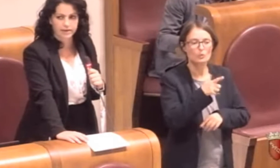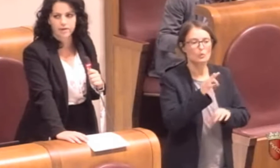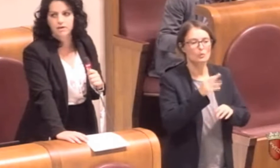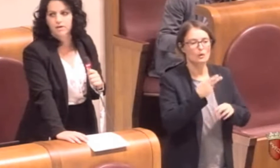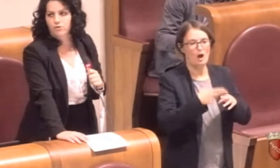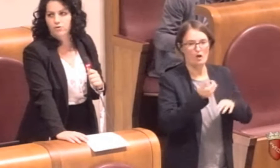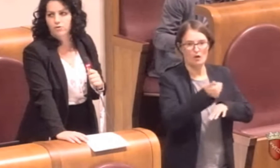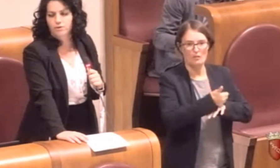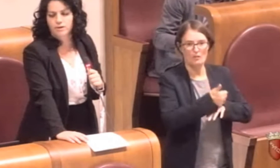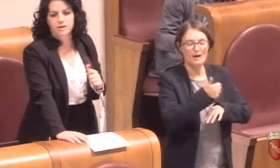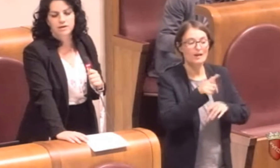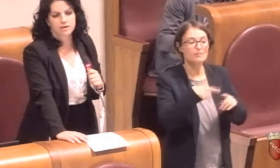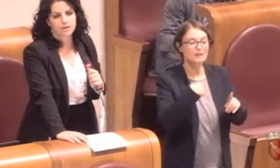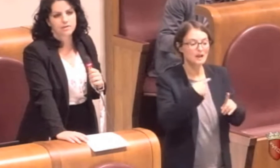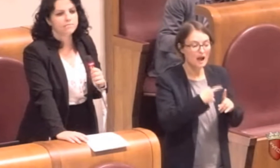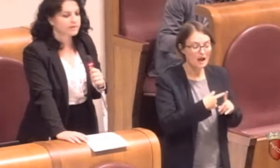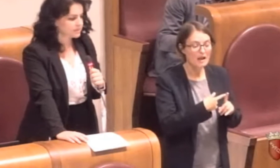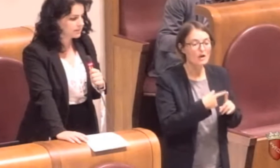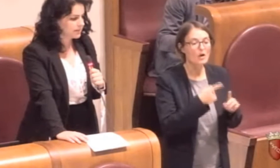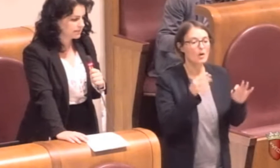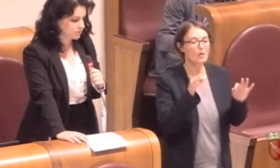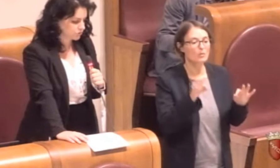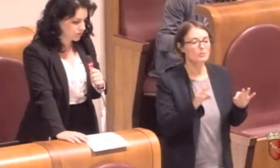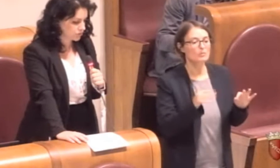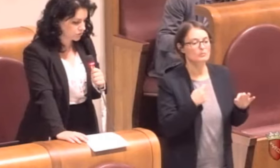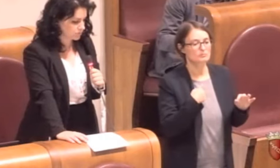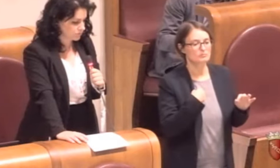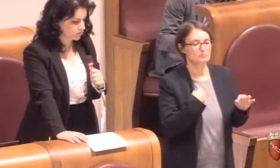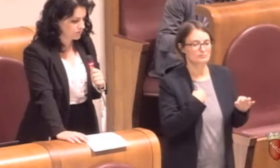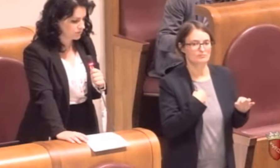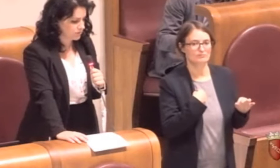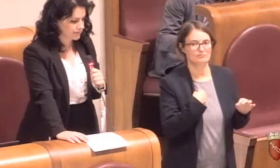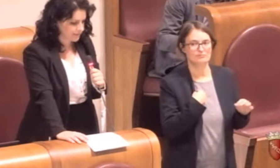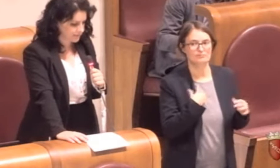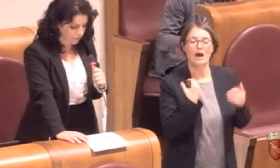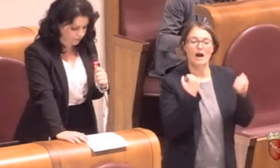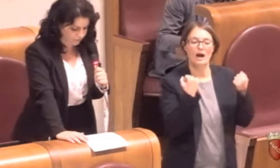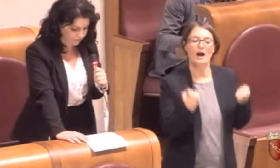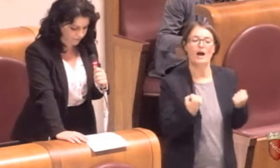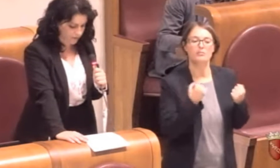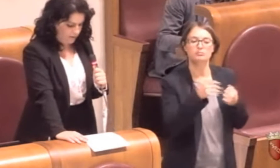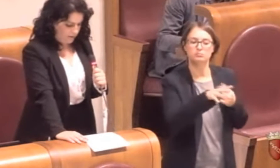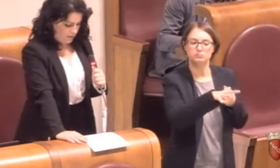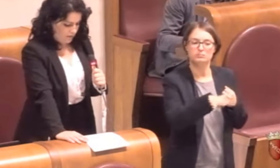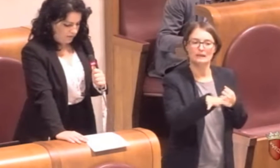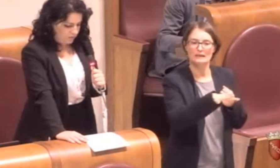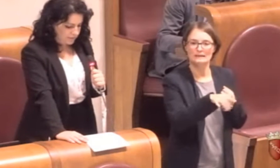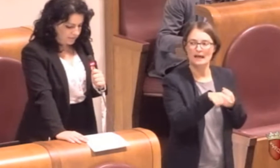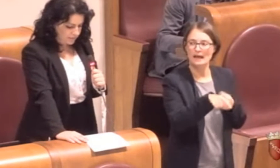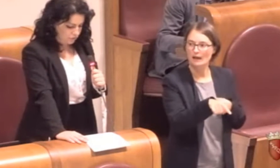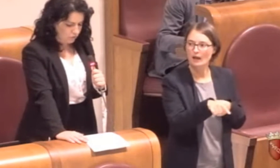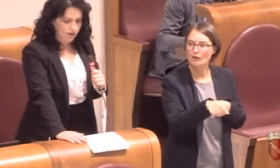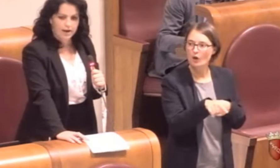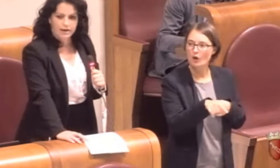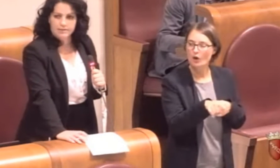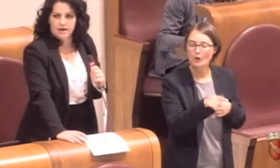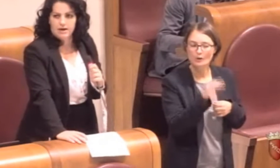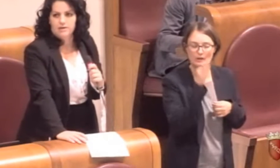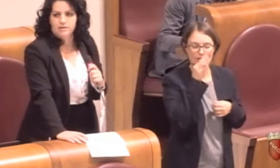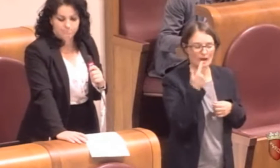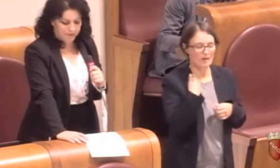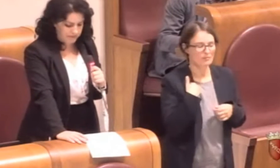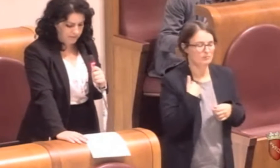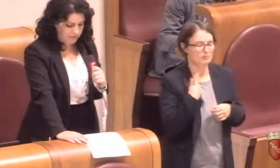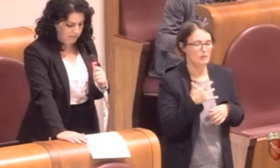anche come residente insomma, di quel territorio. E quindi mi sento toccata